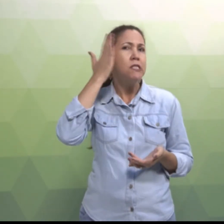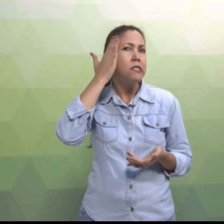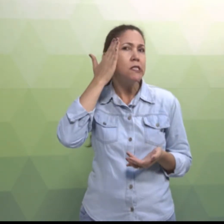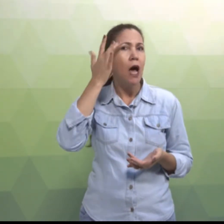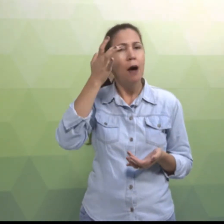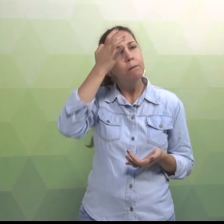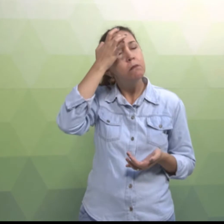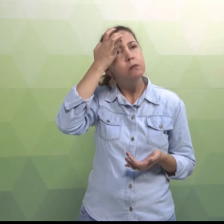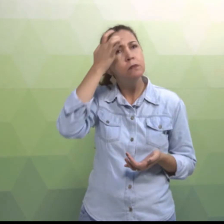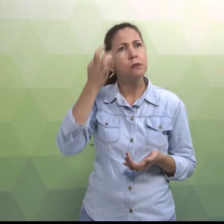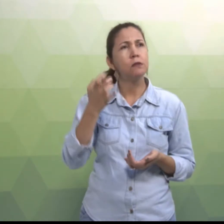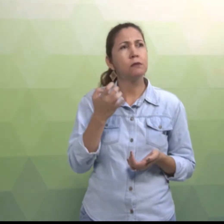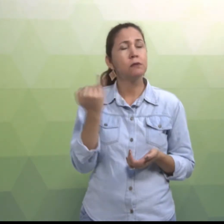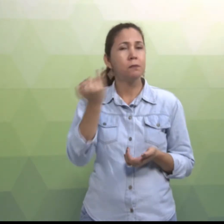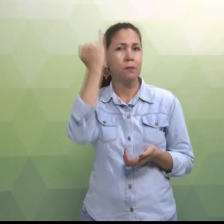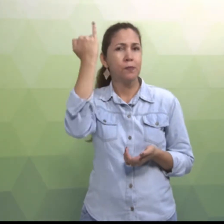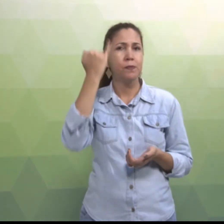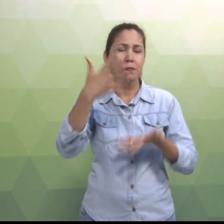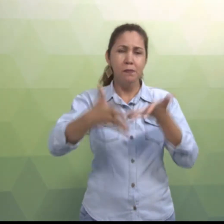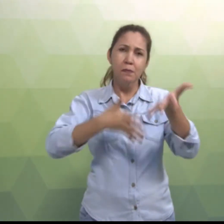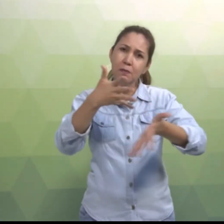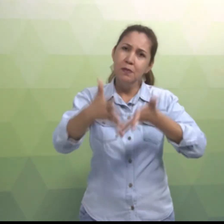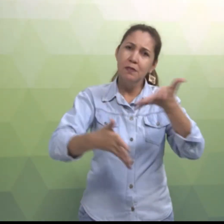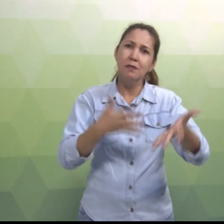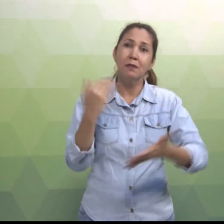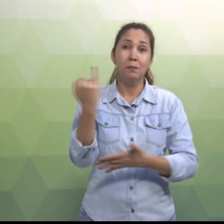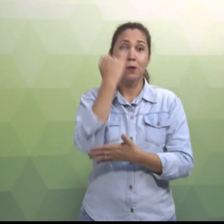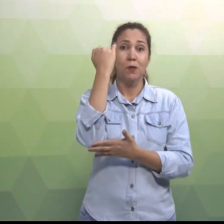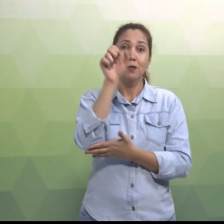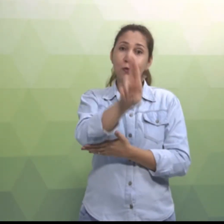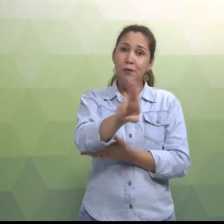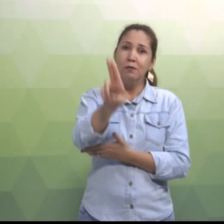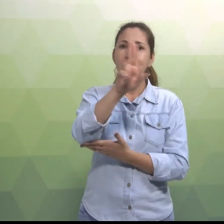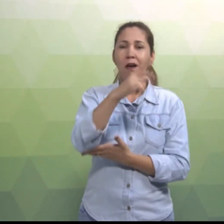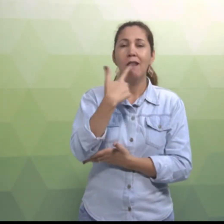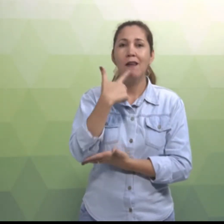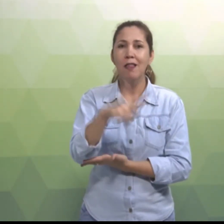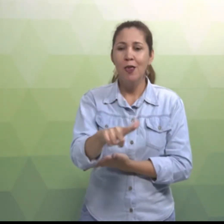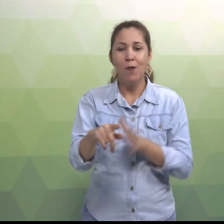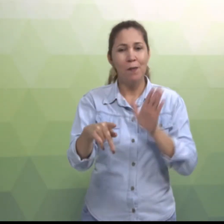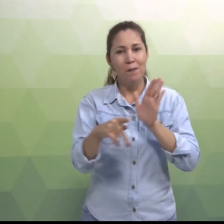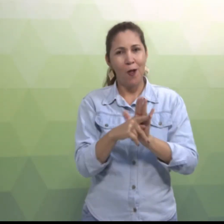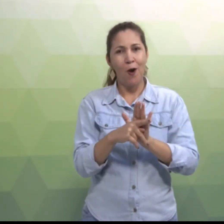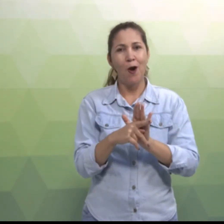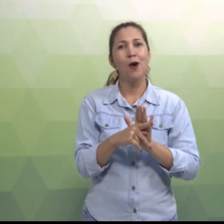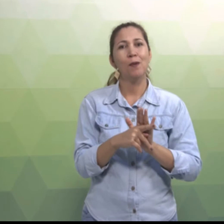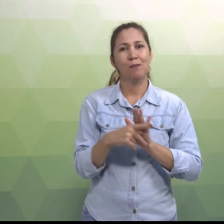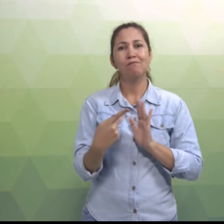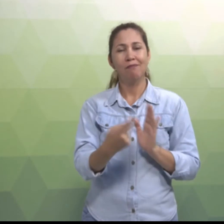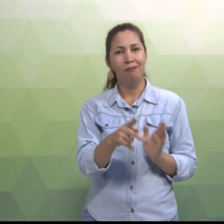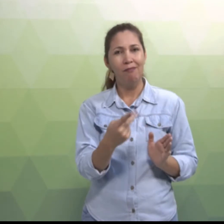surdos já têm consciência da importância da língua de sinais e a utilizam. Sabem que é sua